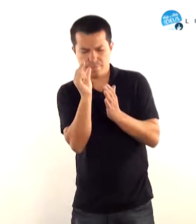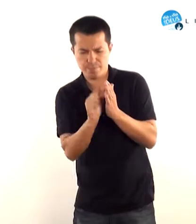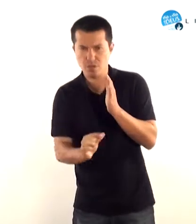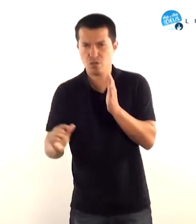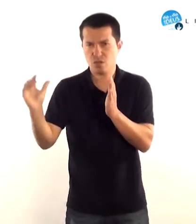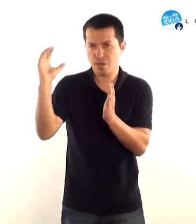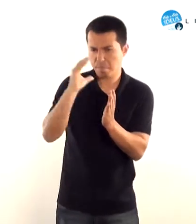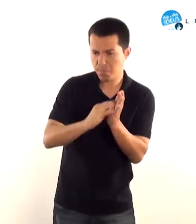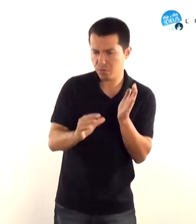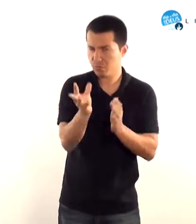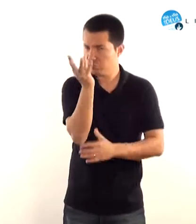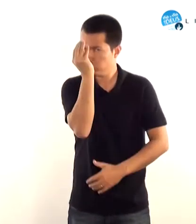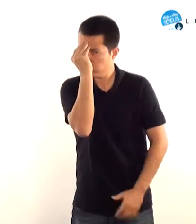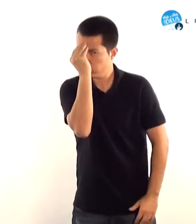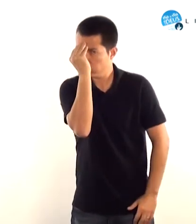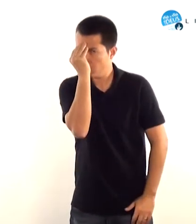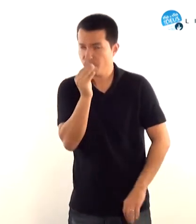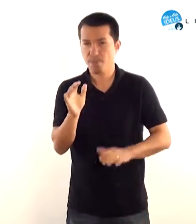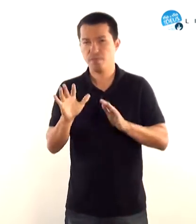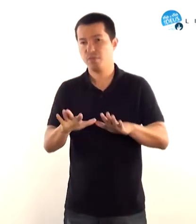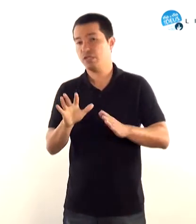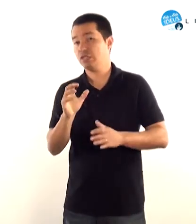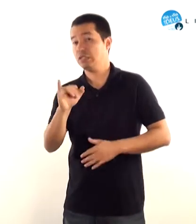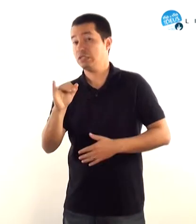posso saber de cor versículos da Bíblia,